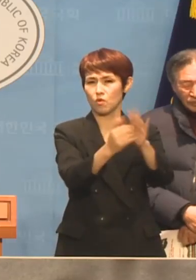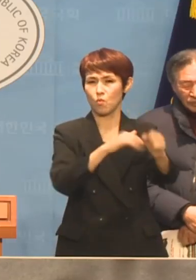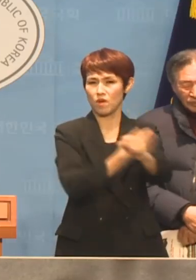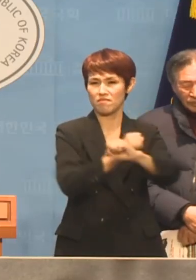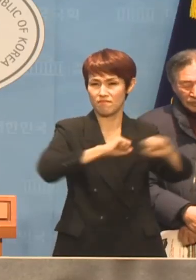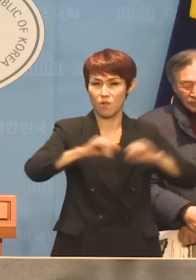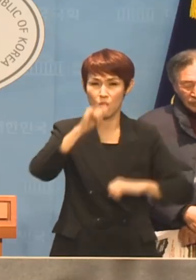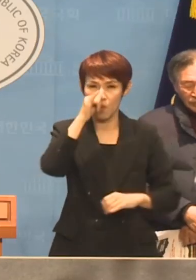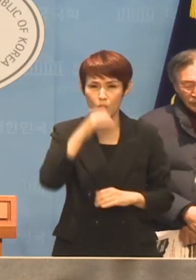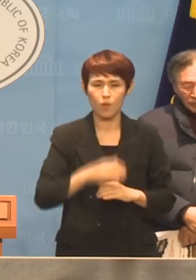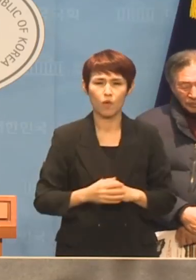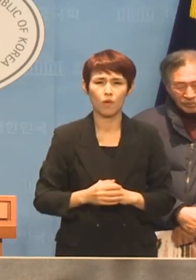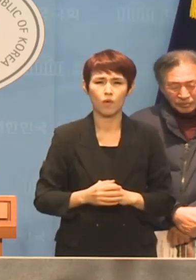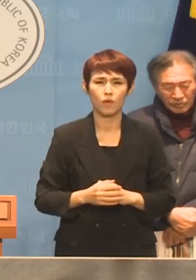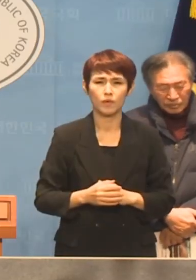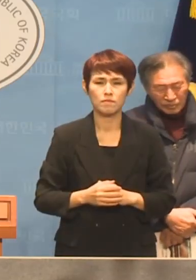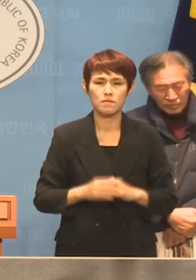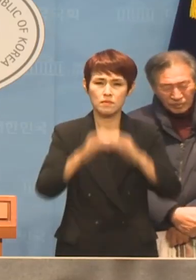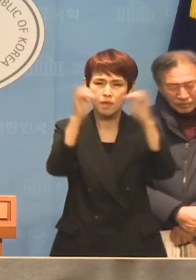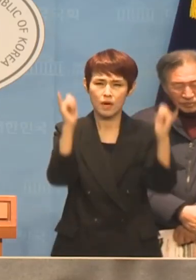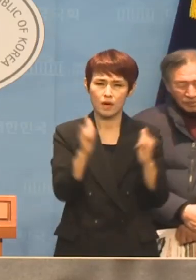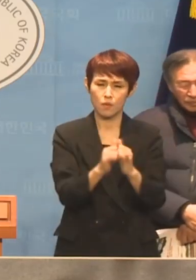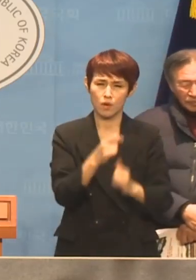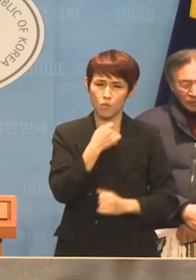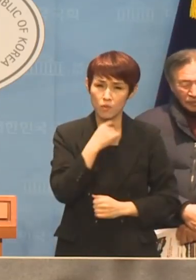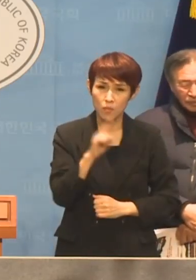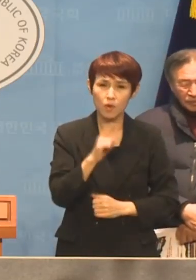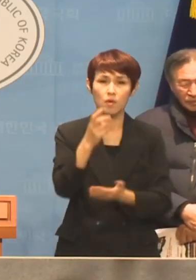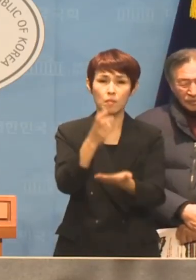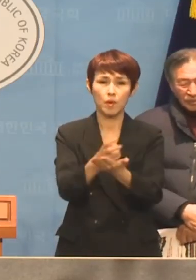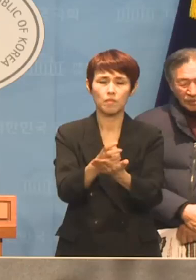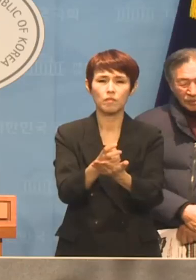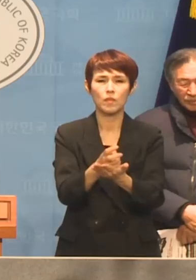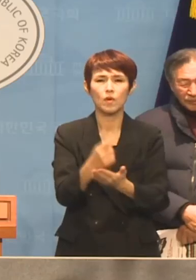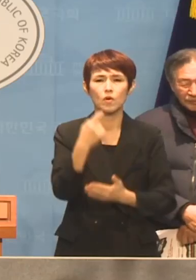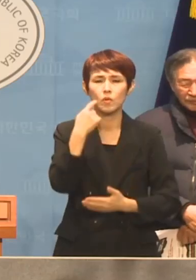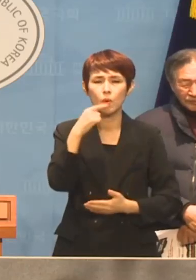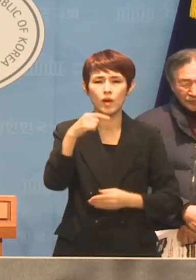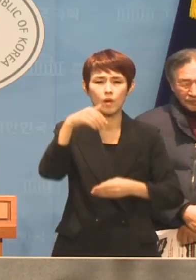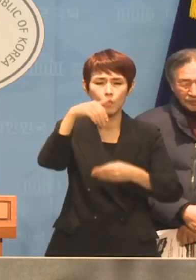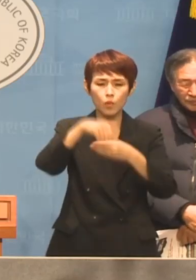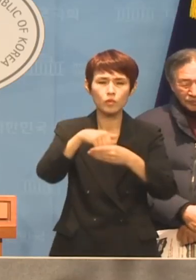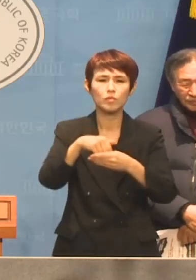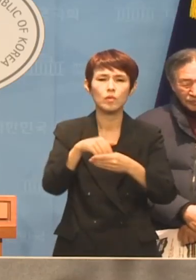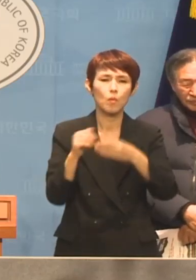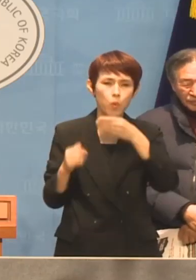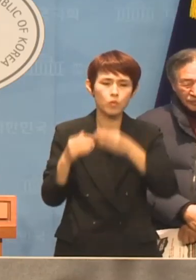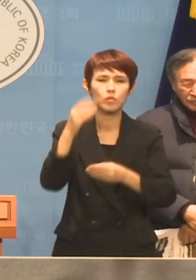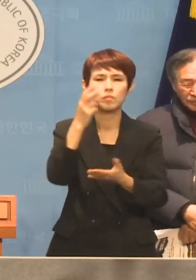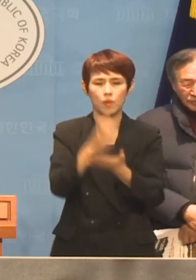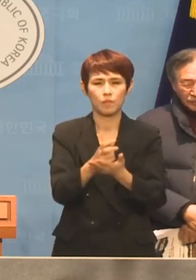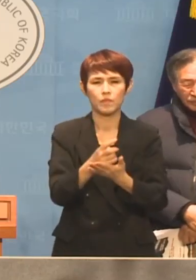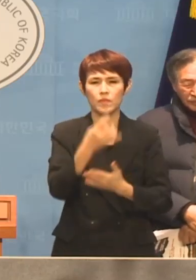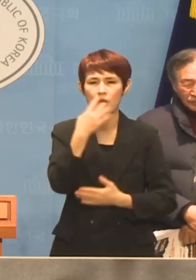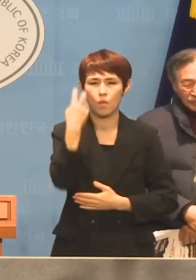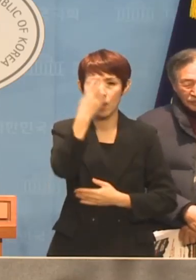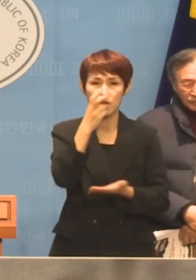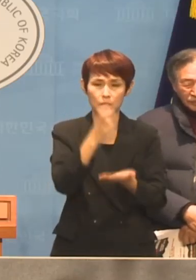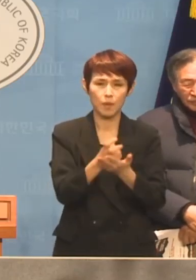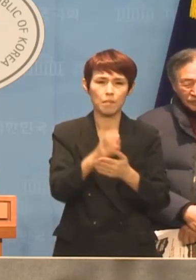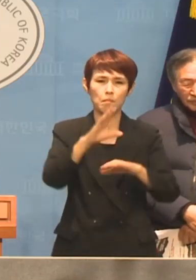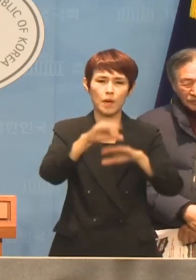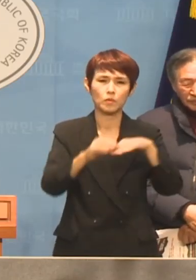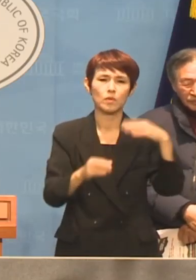국민의힘의 방해로 전 사회적 염원이 담긴 법안, 노란봉투법, 양곡관리법,